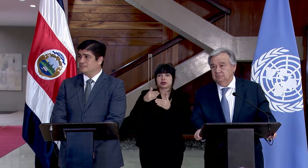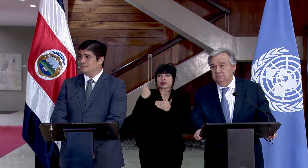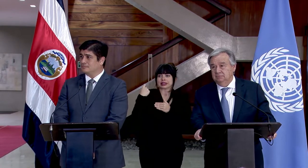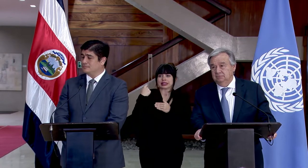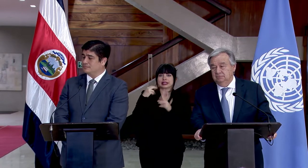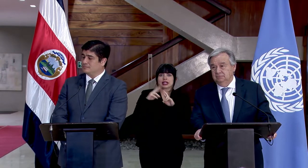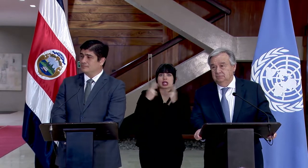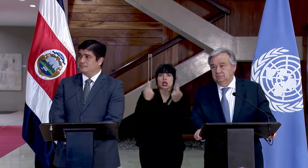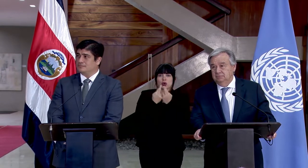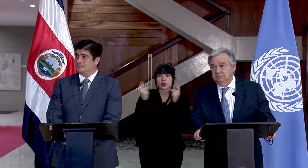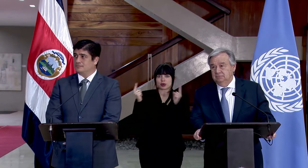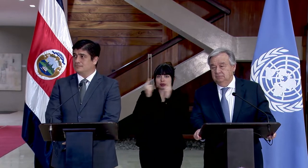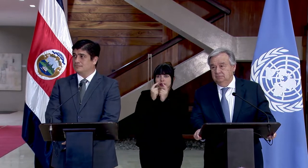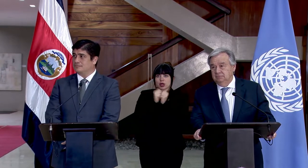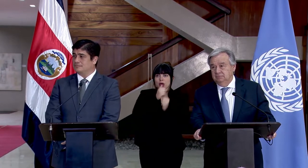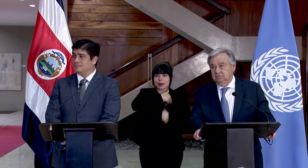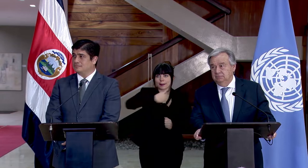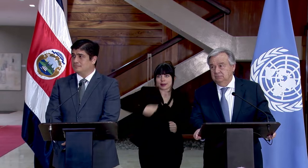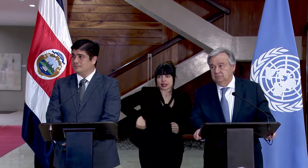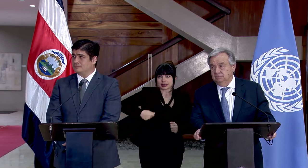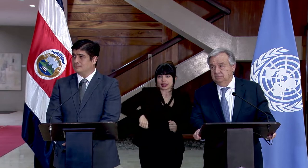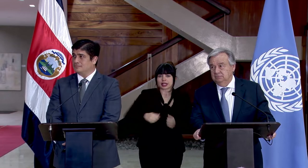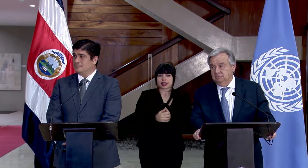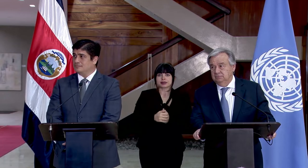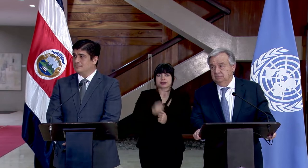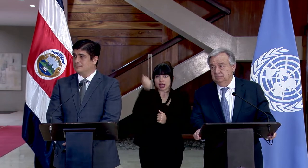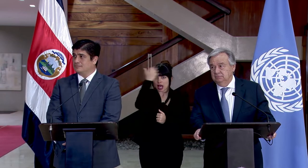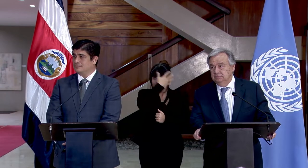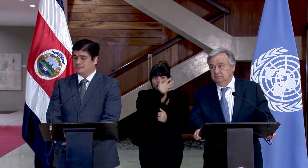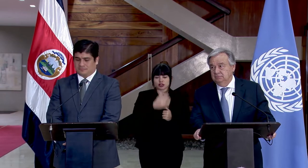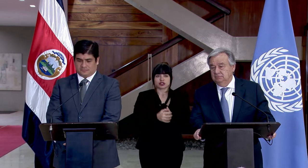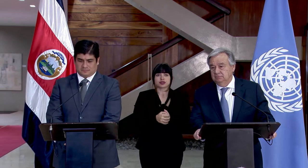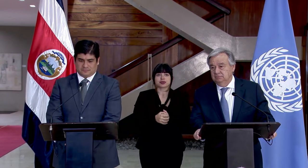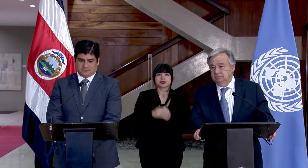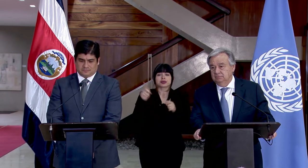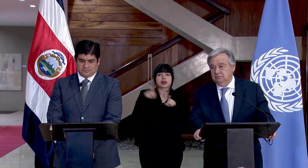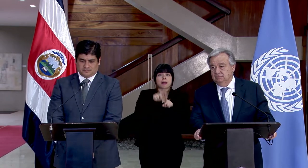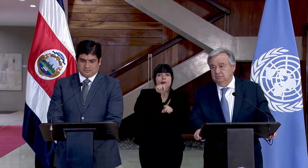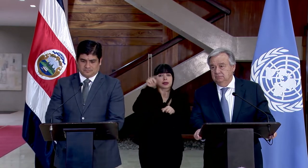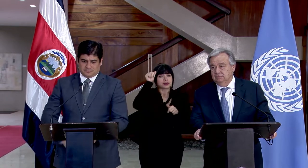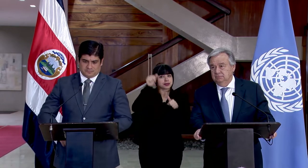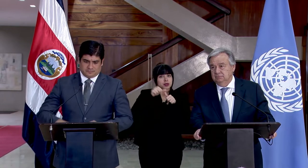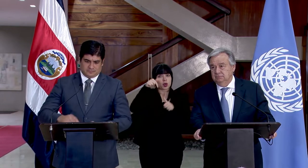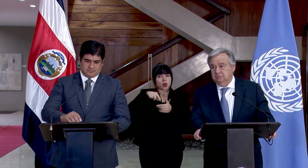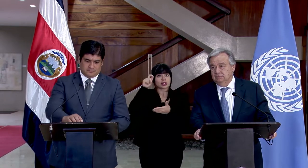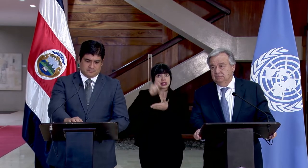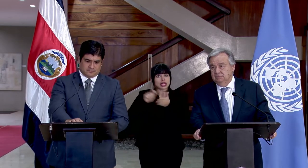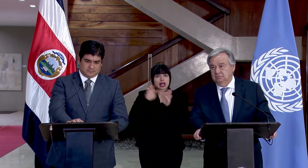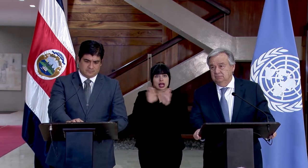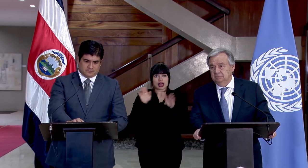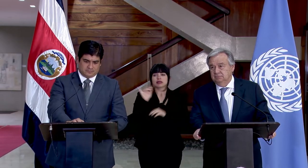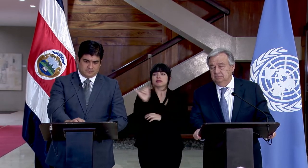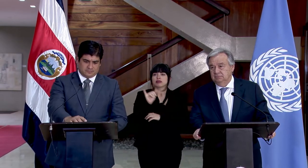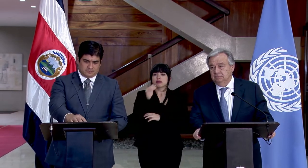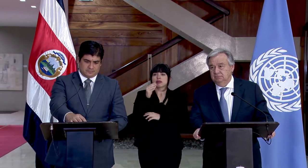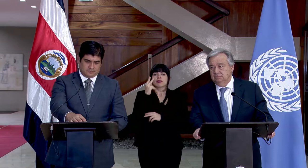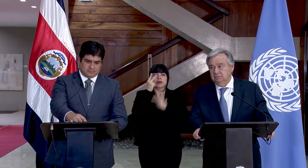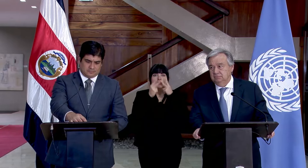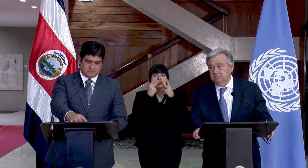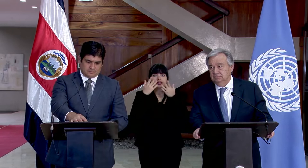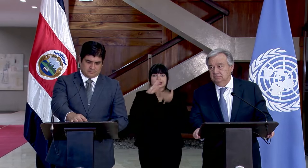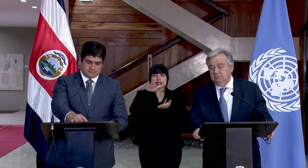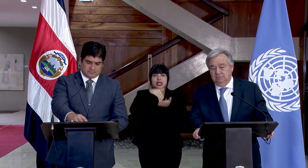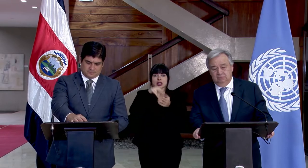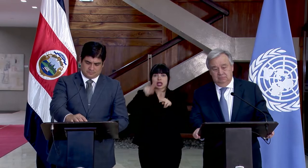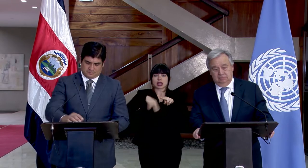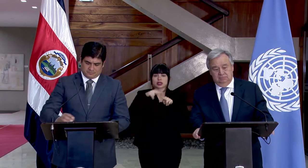reunión bilateral que sostuvo con el señor Presidente de la República, el señor Carlos Alvarado, y recordarles que hoy el Secretario General también visitó el Centro